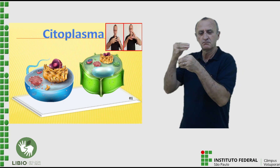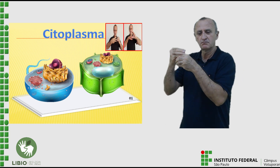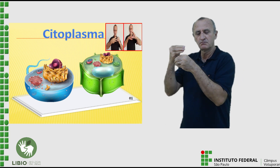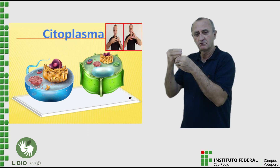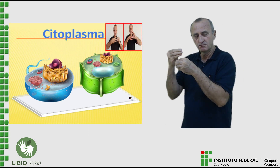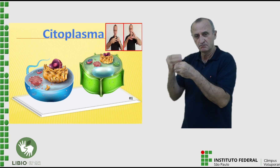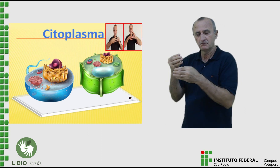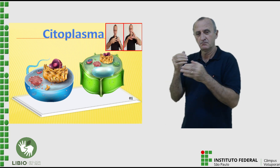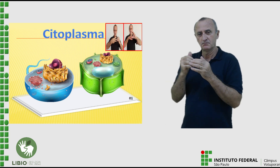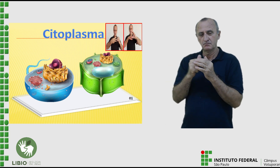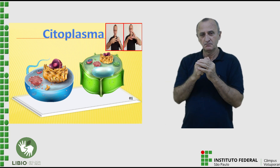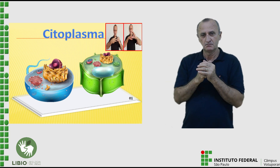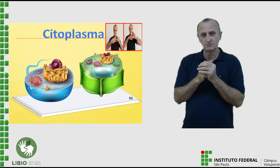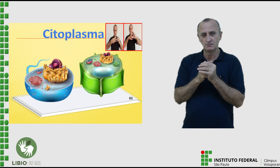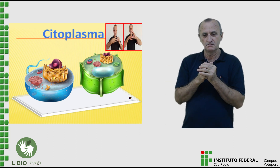melhor.